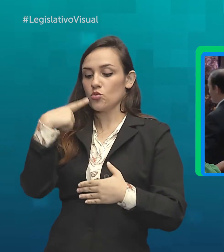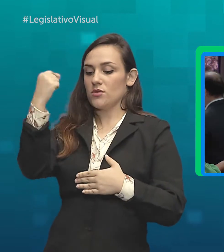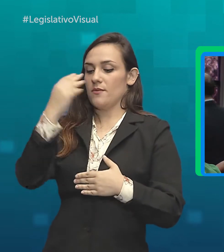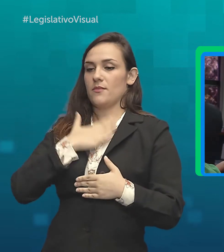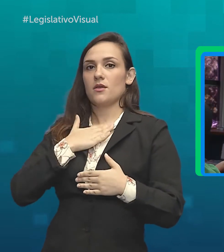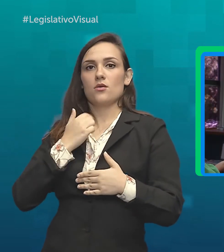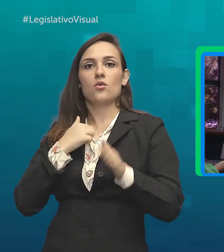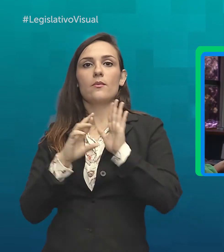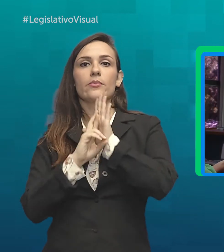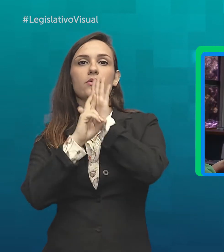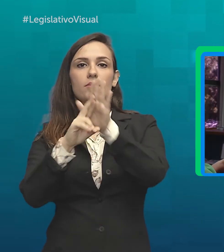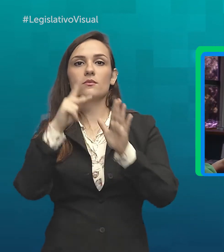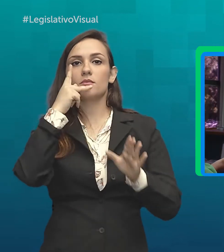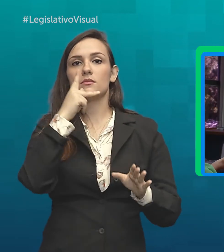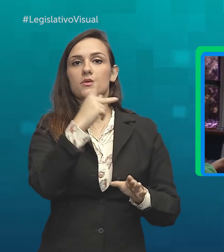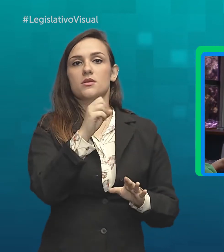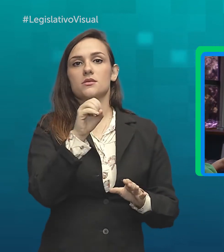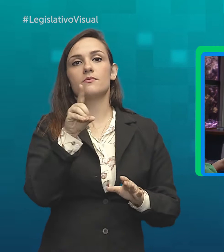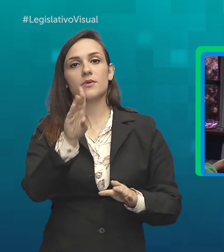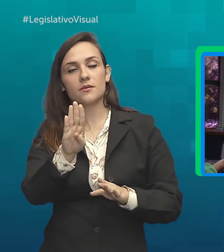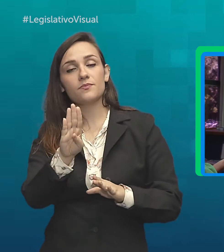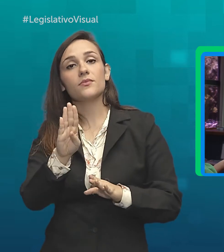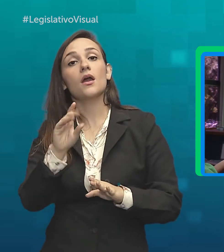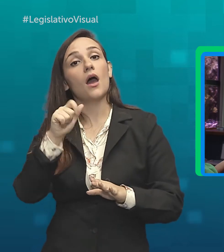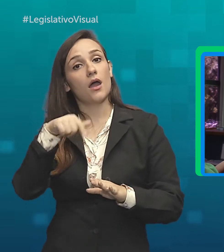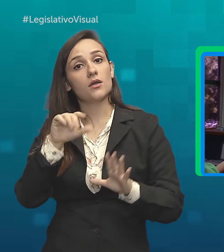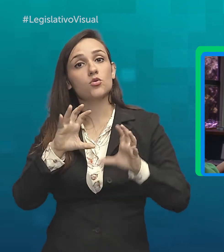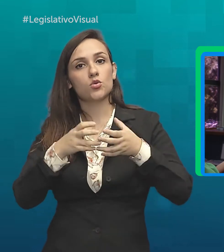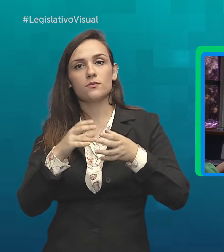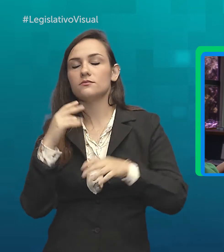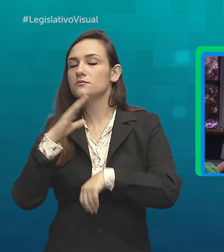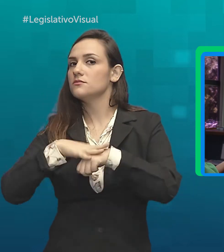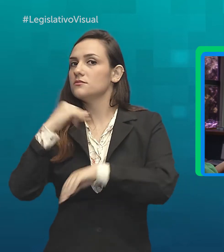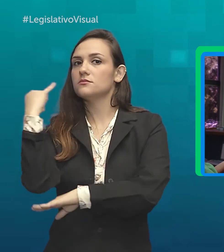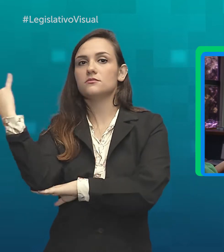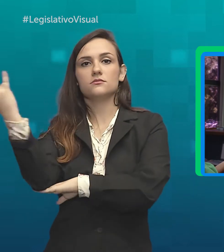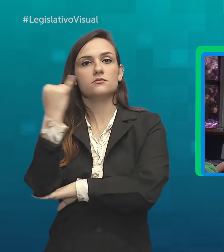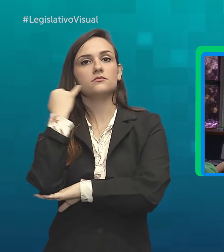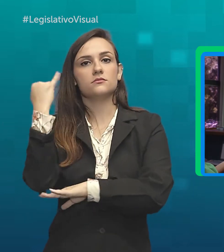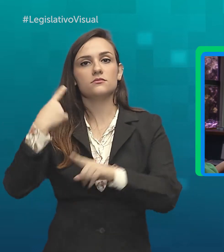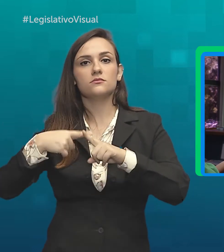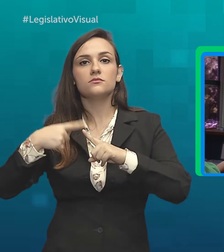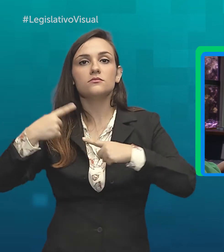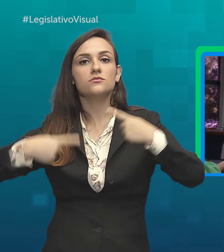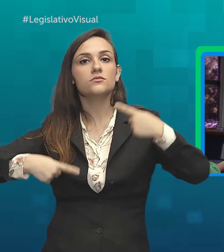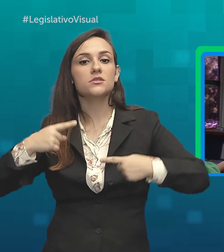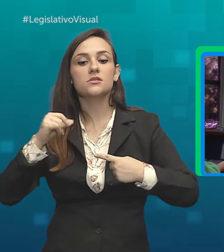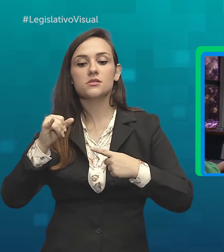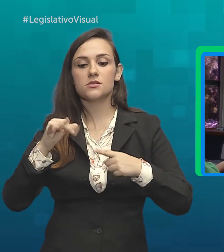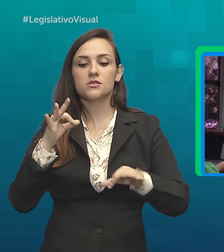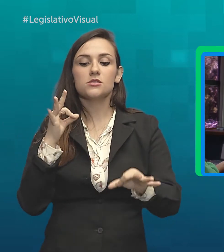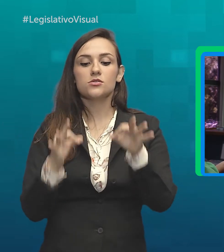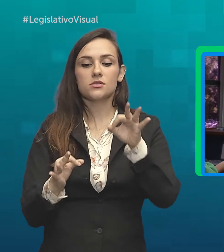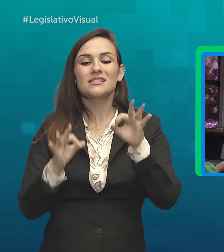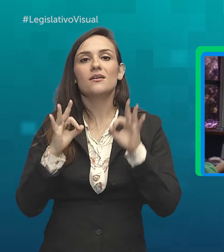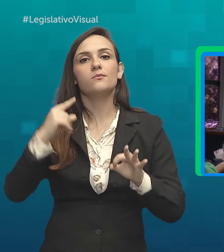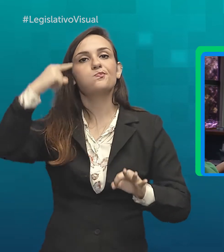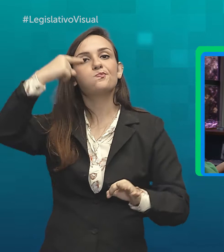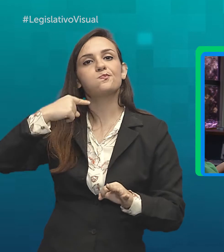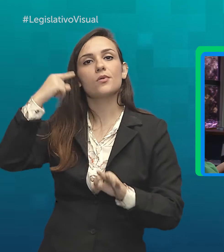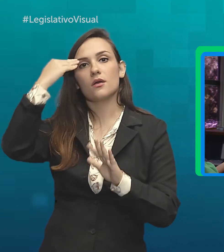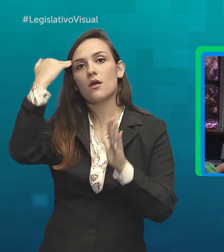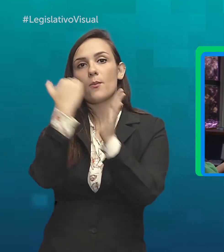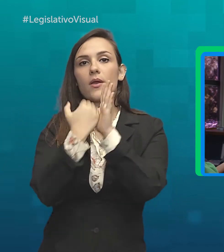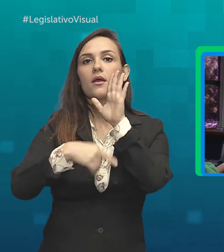que me designaram essa missão de representar a bancada do partido aqui nesta comissão que é a mais importante, que discute a